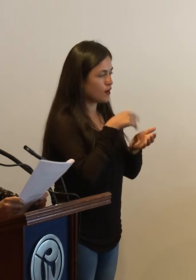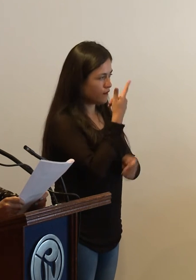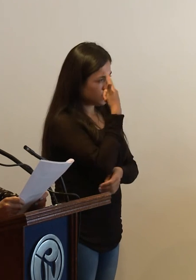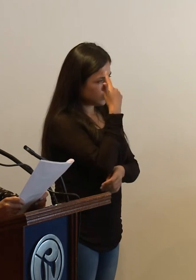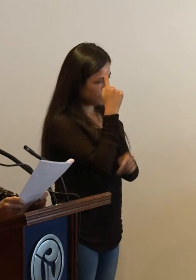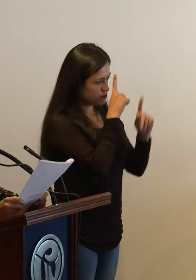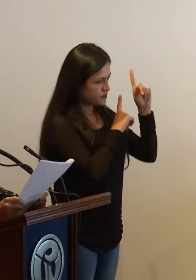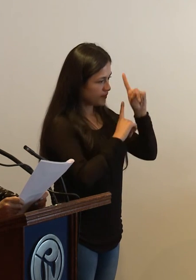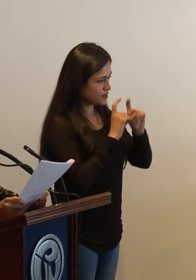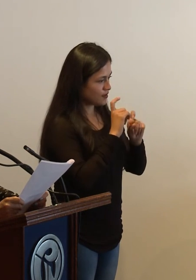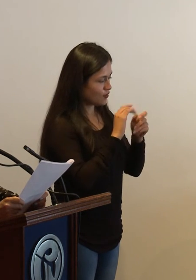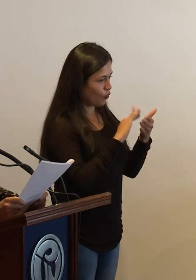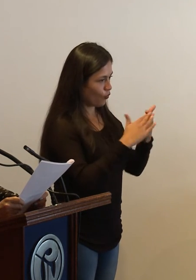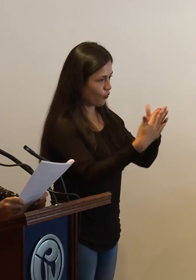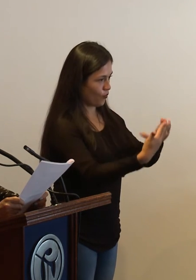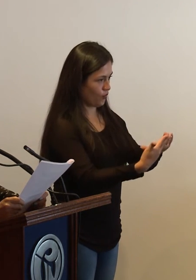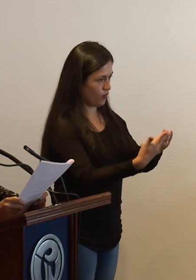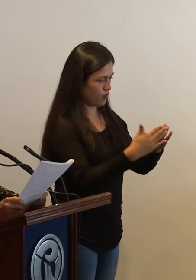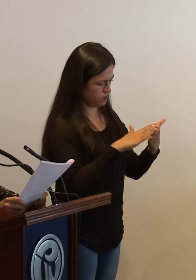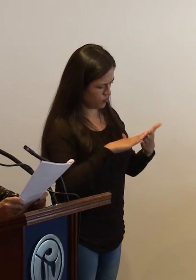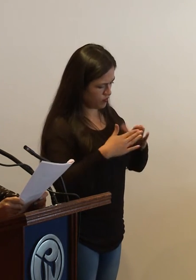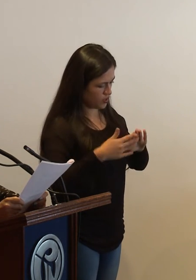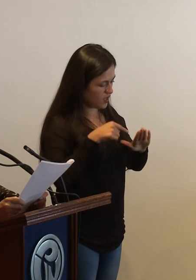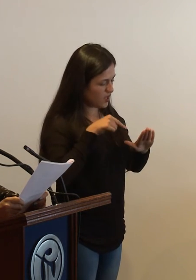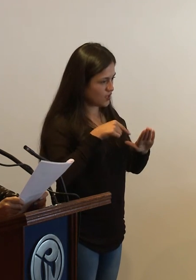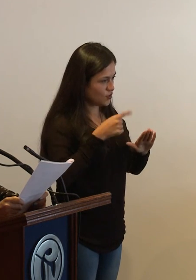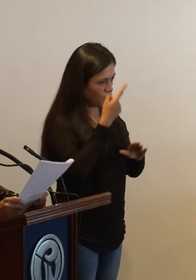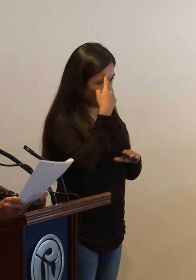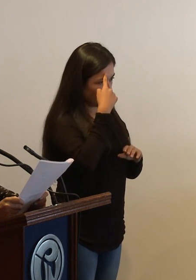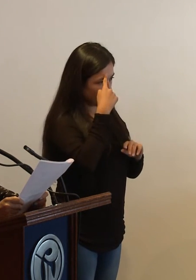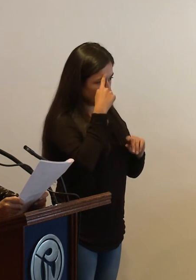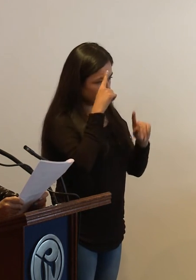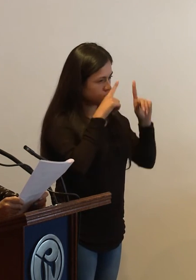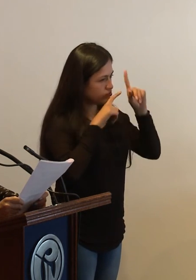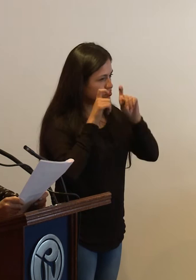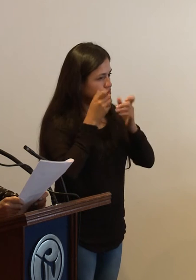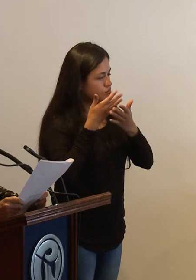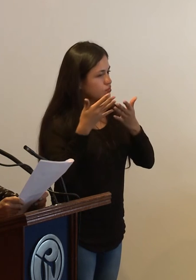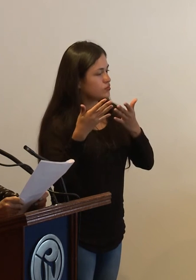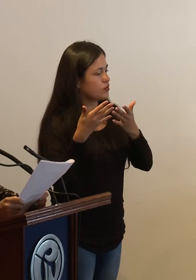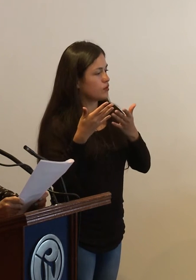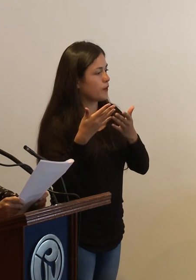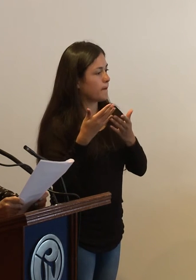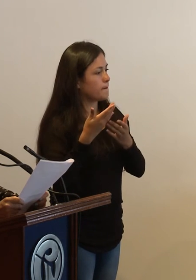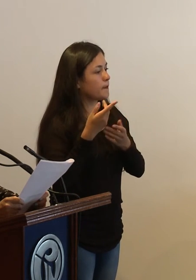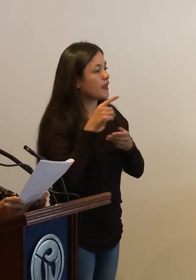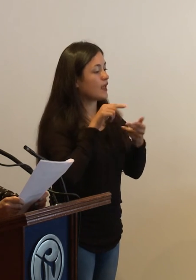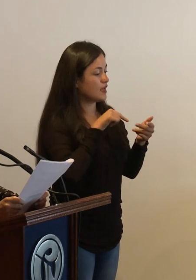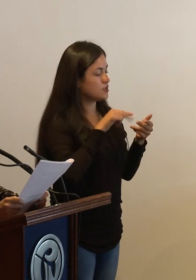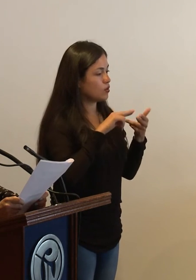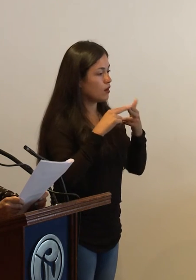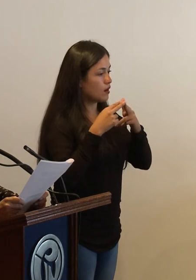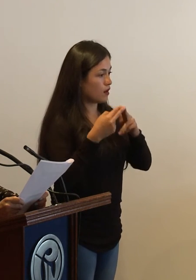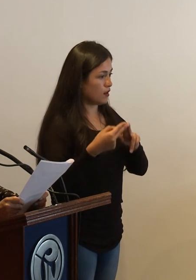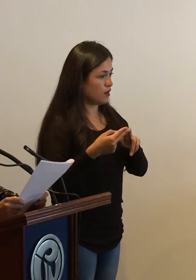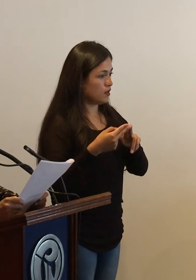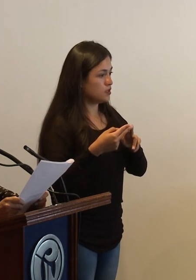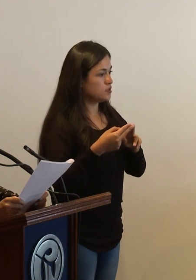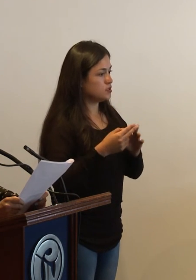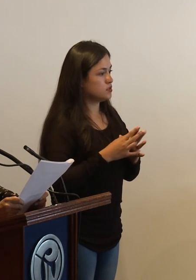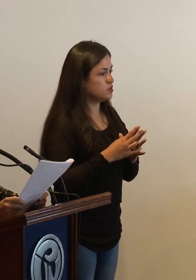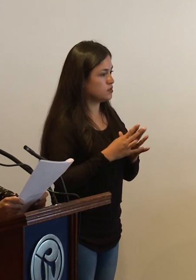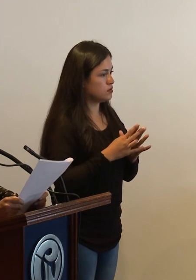noción de comunidad, acudiendo al pensamiento abiyayalense, en especial con respecto al sentido